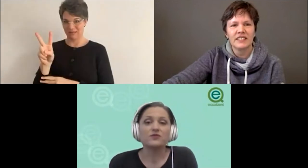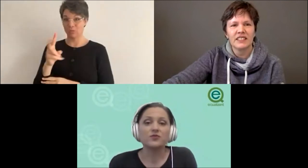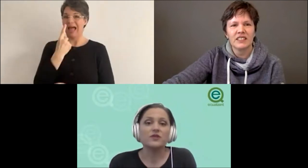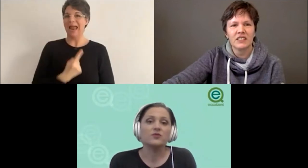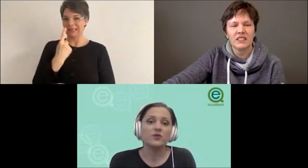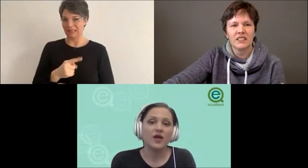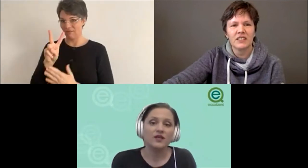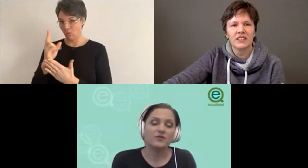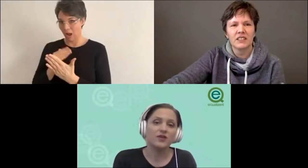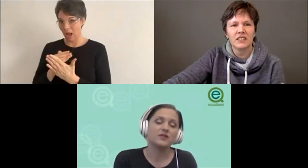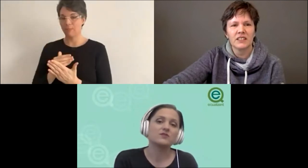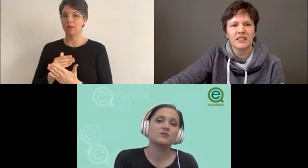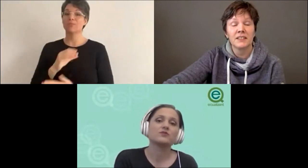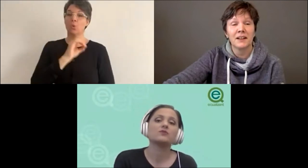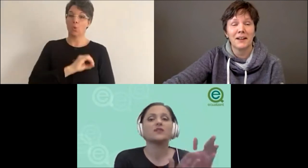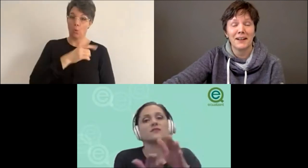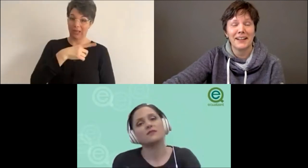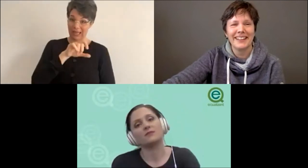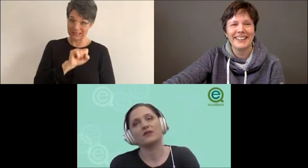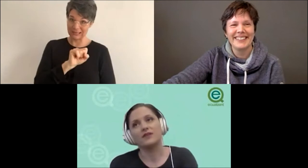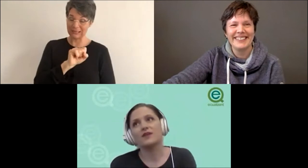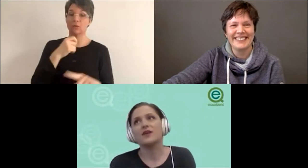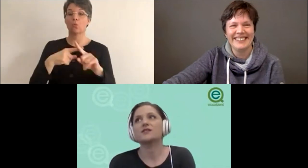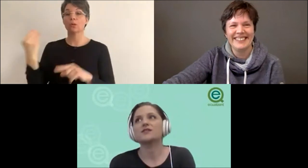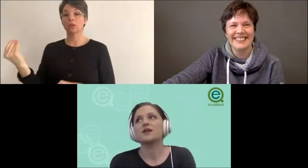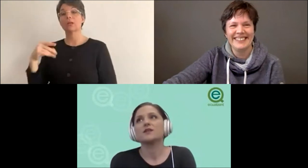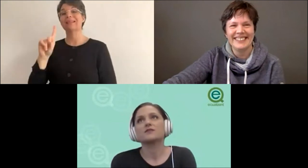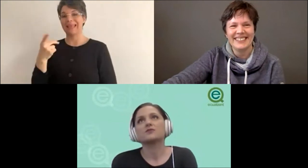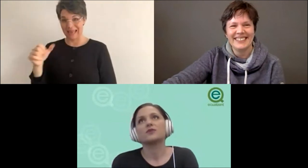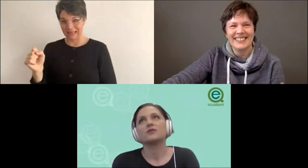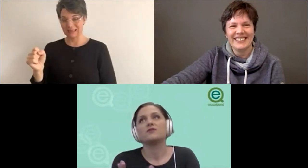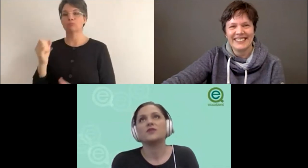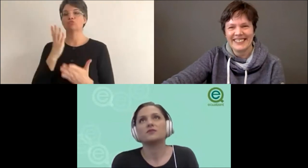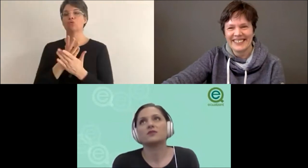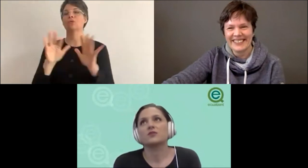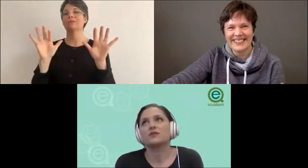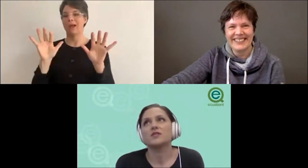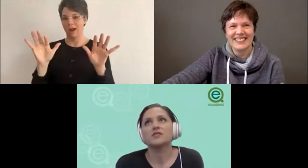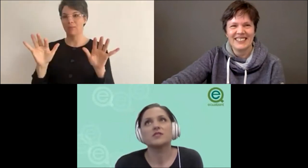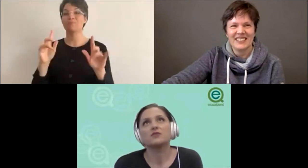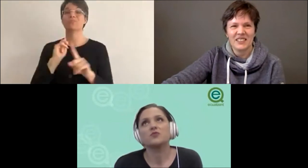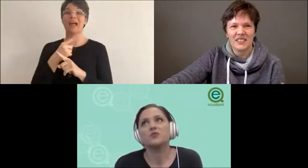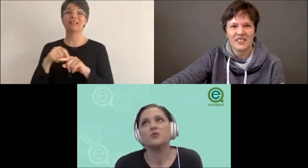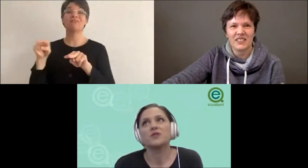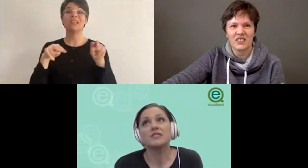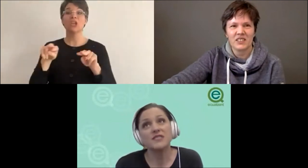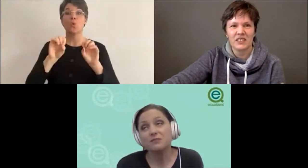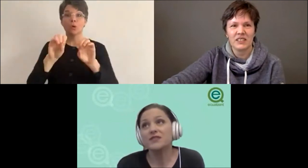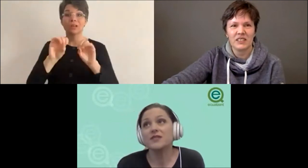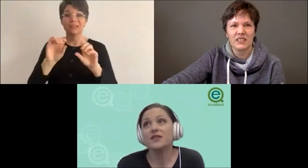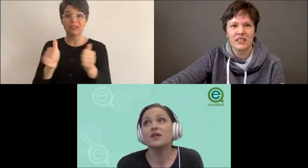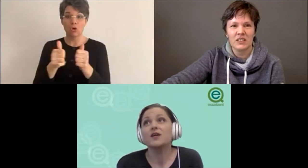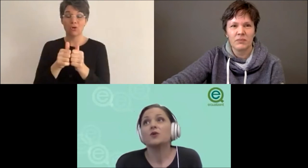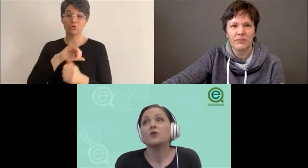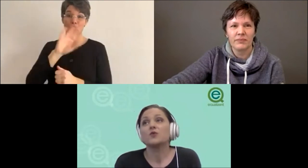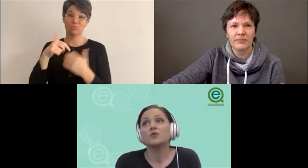Einzelvokabeln sowohl in ÖGS und zusätzlich dann nochmal in DGS. Dazu dann die Videotutorials, das sind über